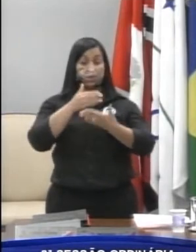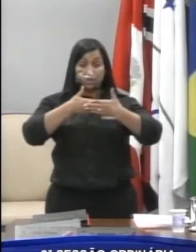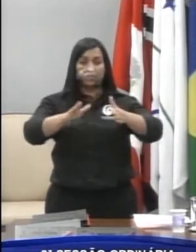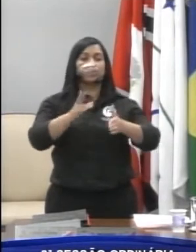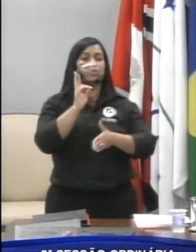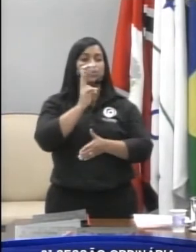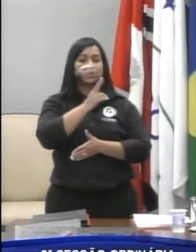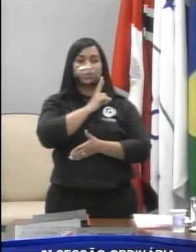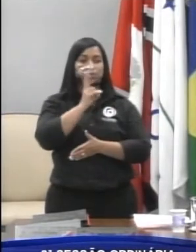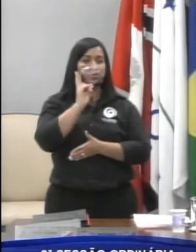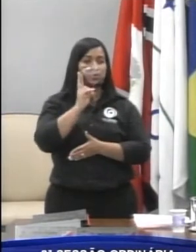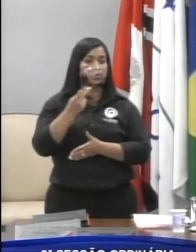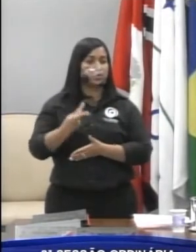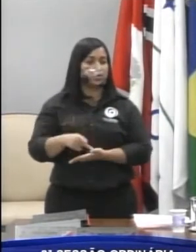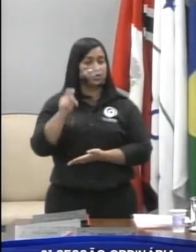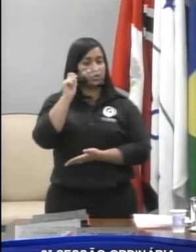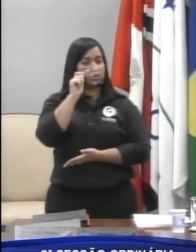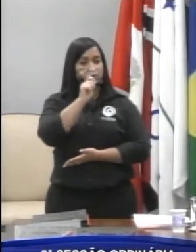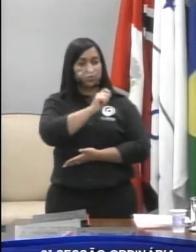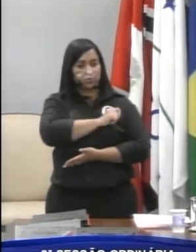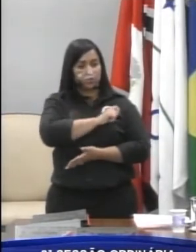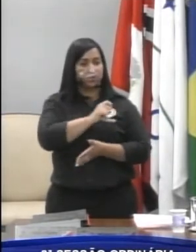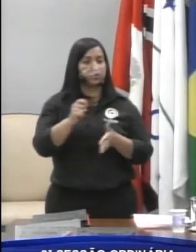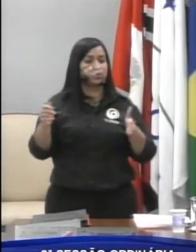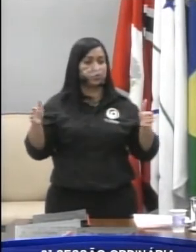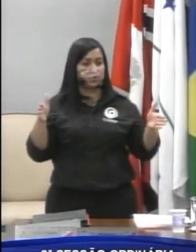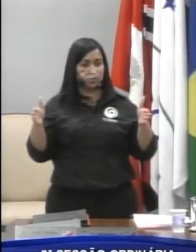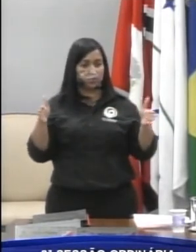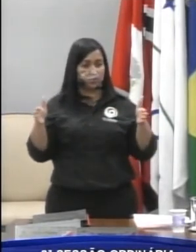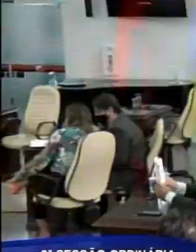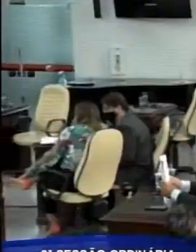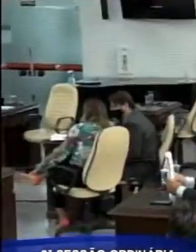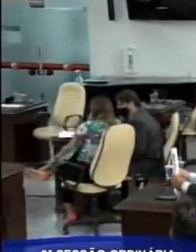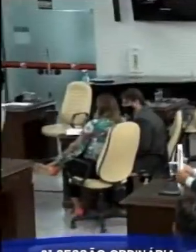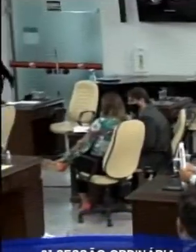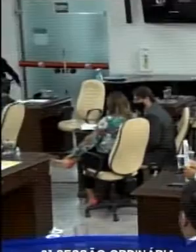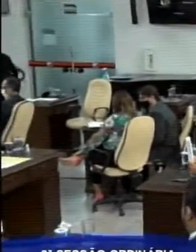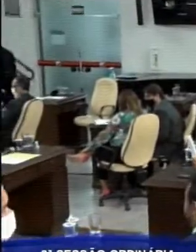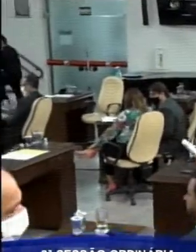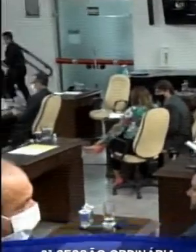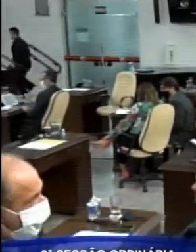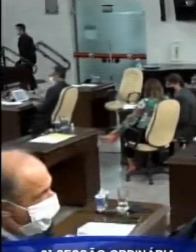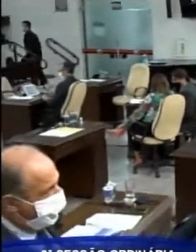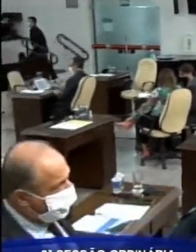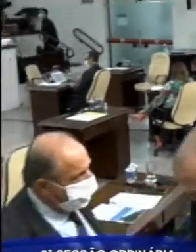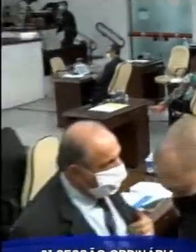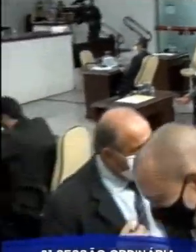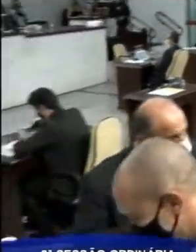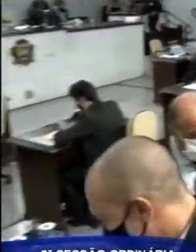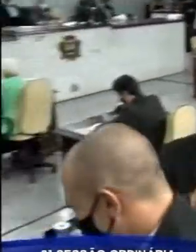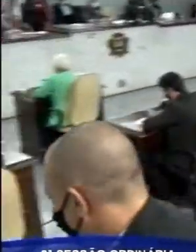município durante a pandemia e o decreto municipal.